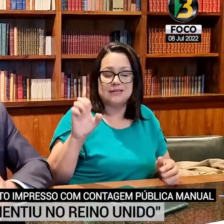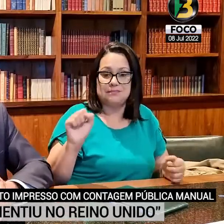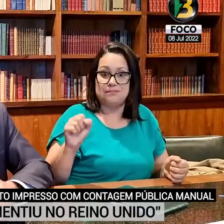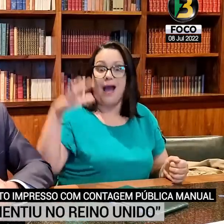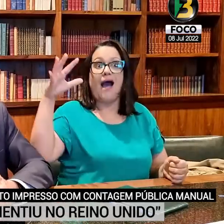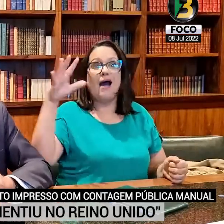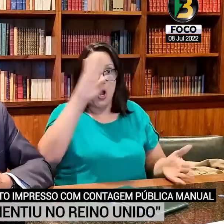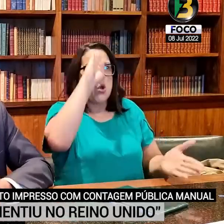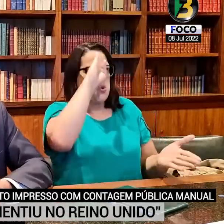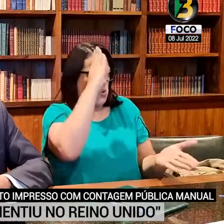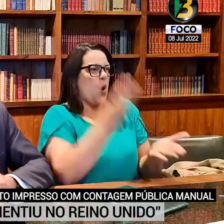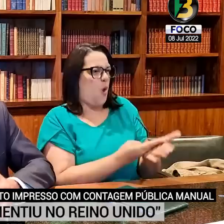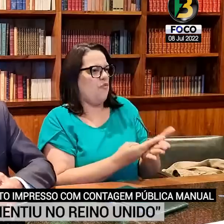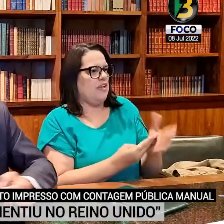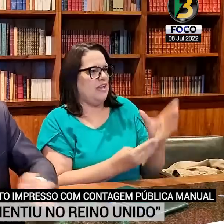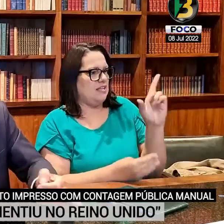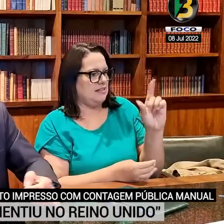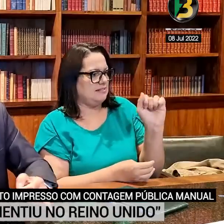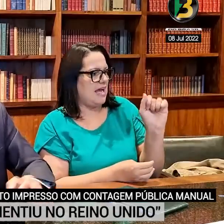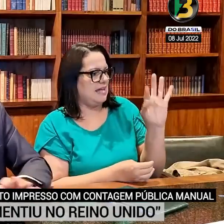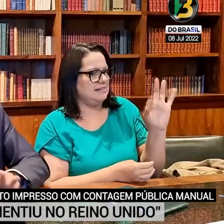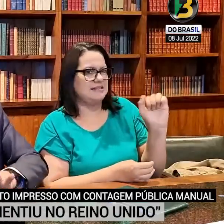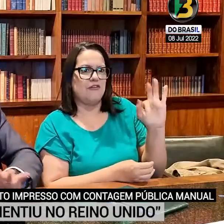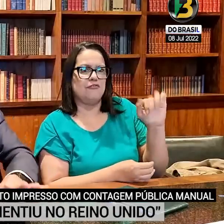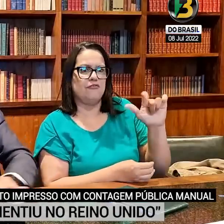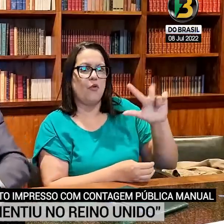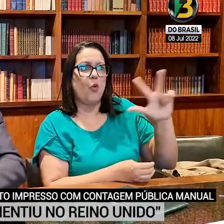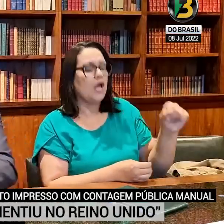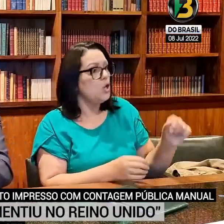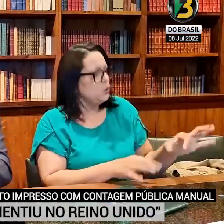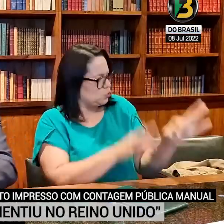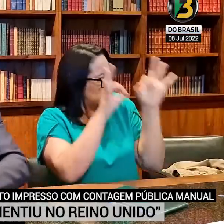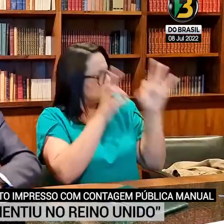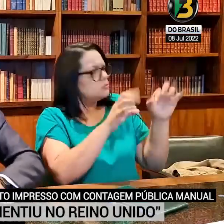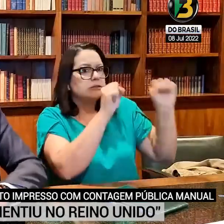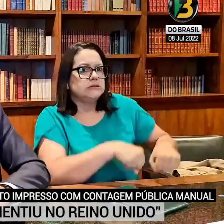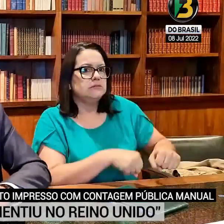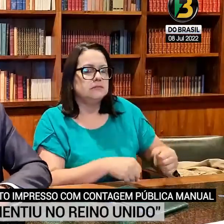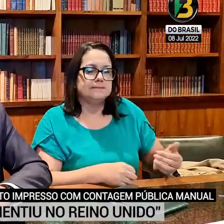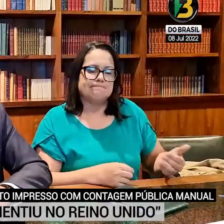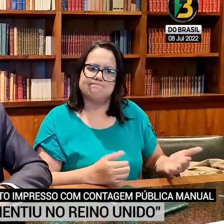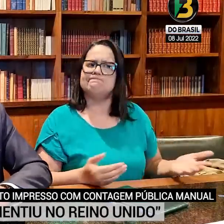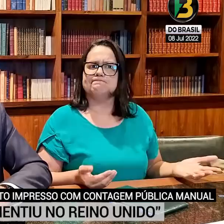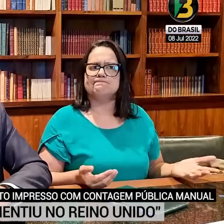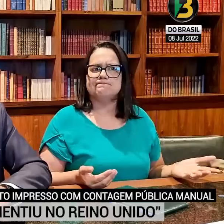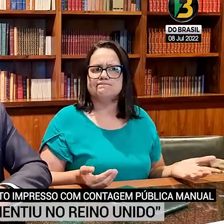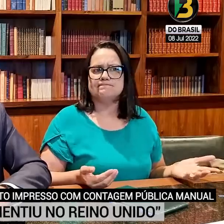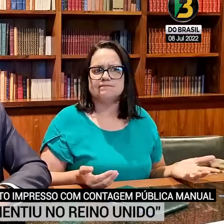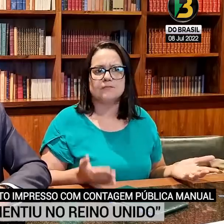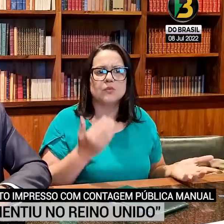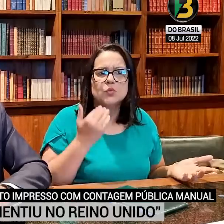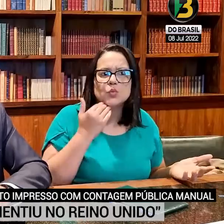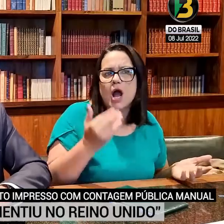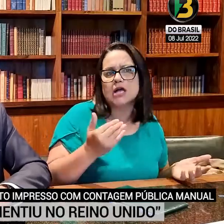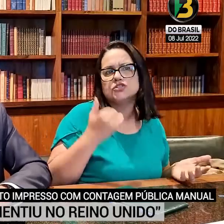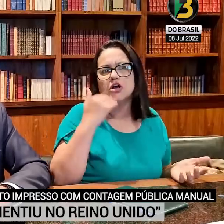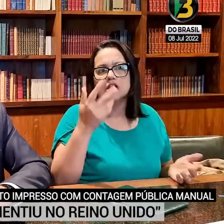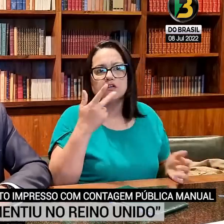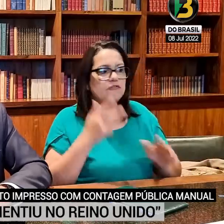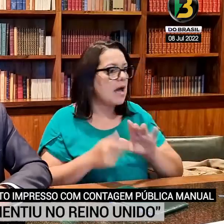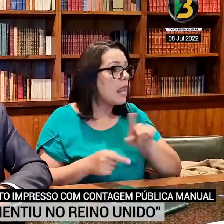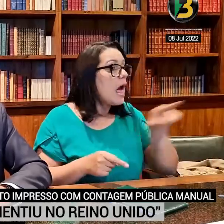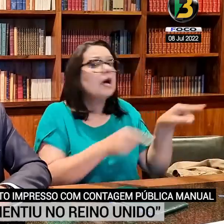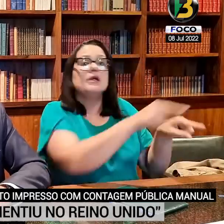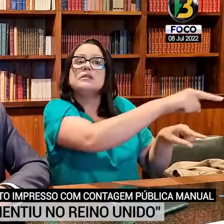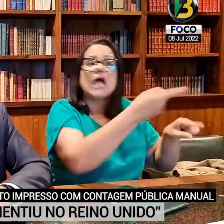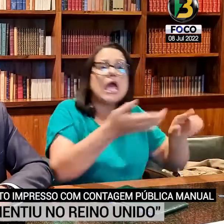ministros 10 e confe a pirâmide uma data fora não adianta falar que o outro lado tá tá envolvido com as